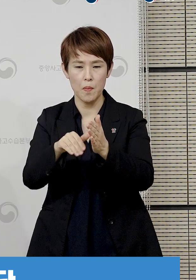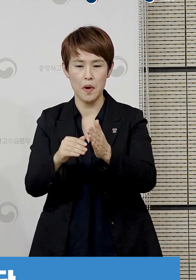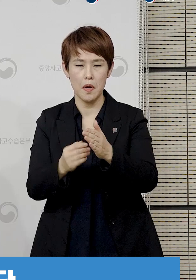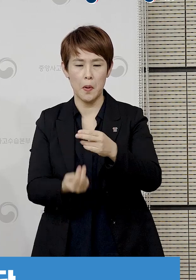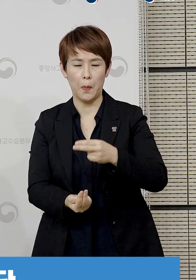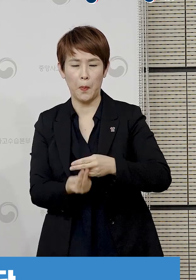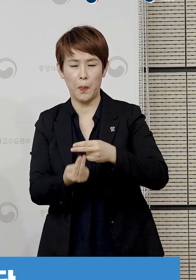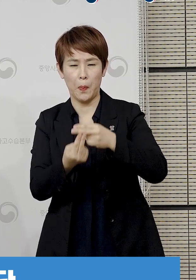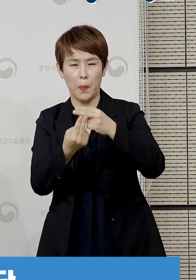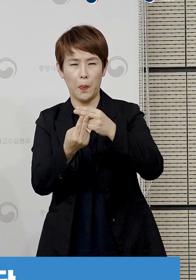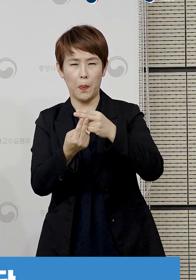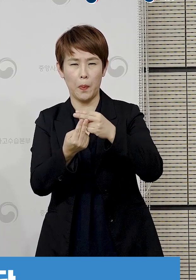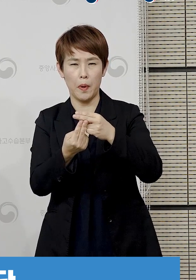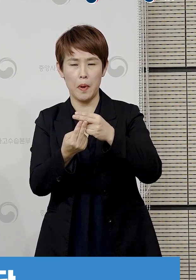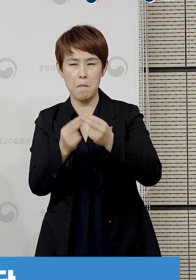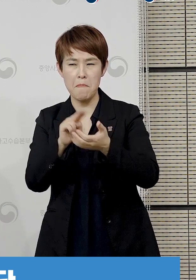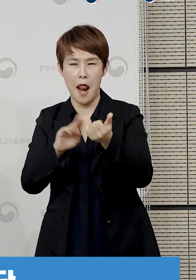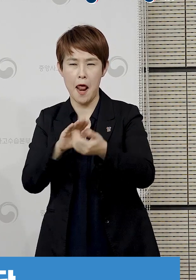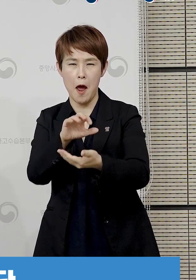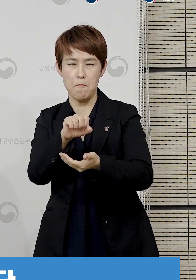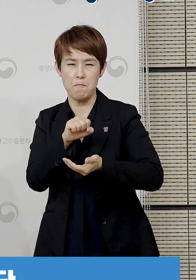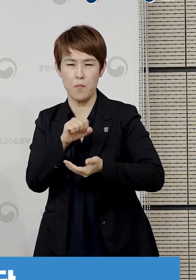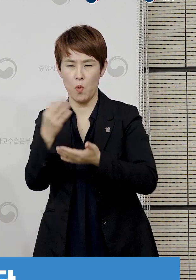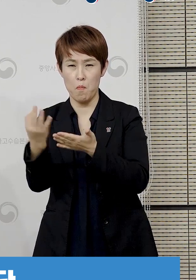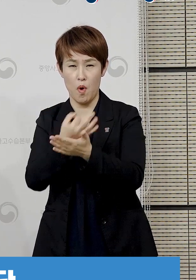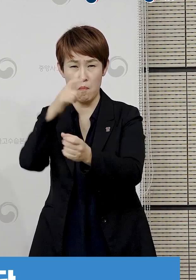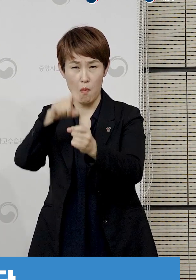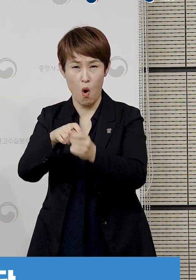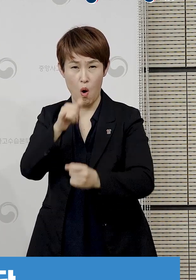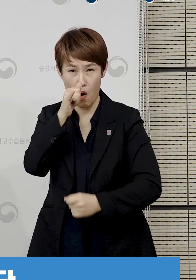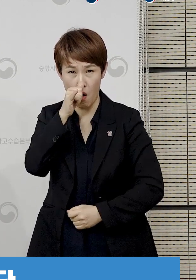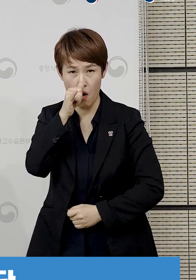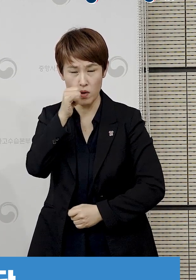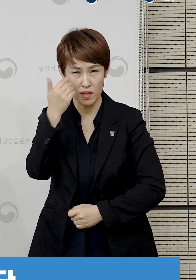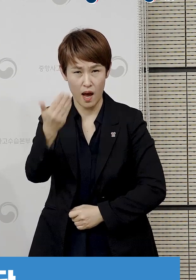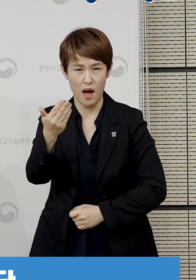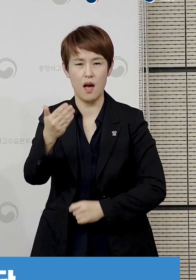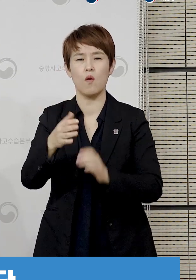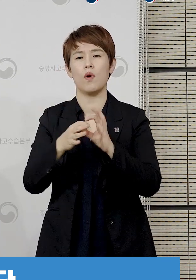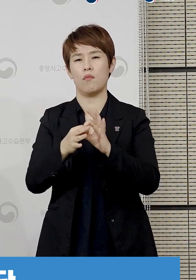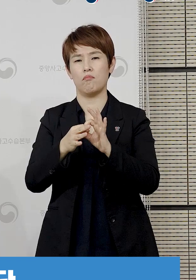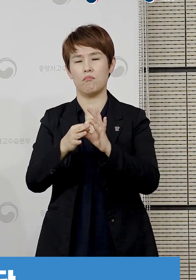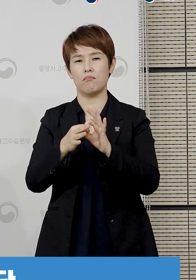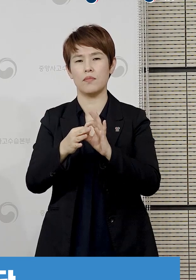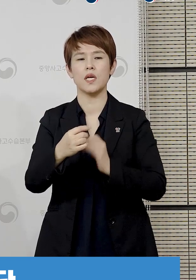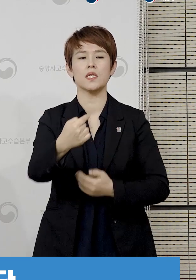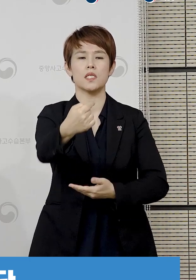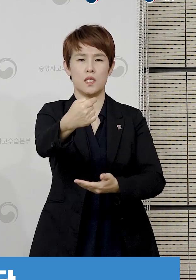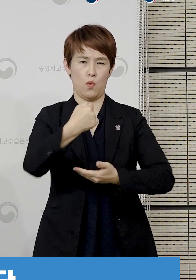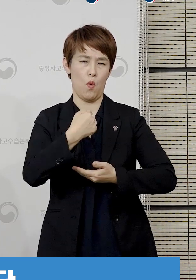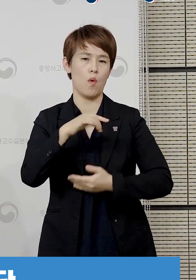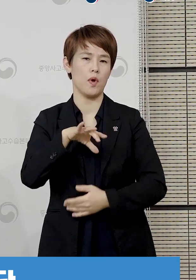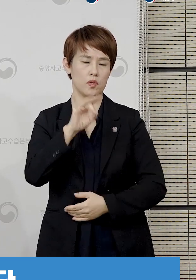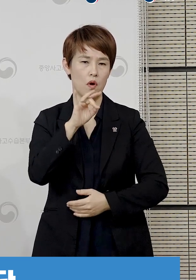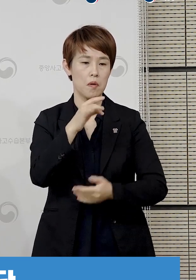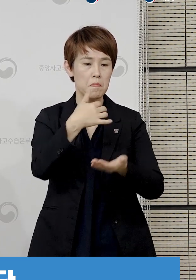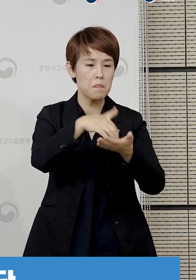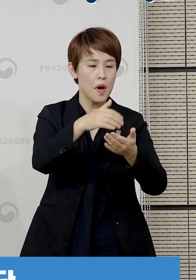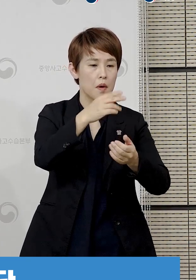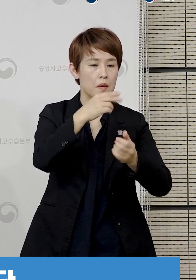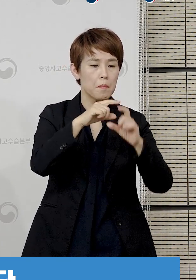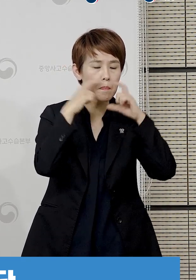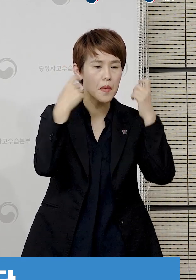물류의 흐름이 발생하지 않도록 차단을 하기 위한 예비적인 조치로서 신고를 통해서 물량을